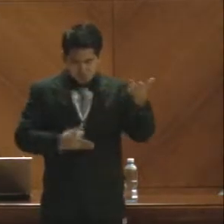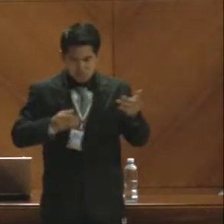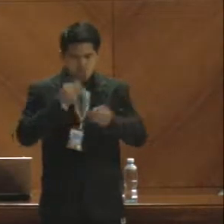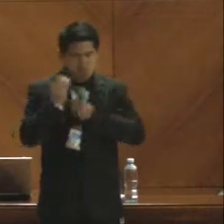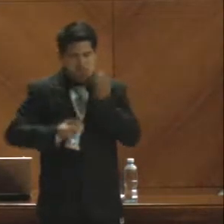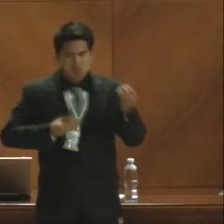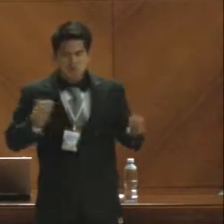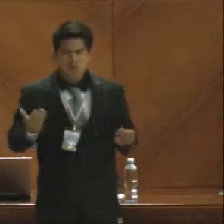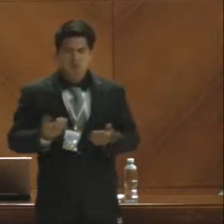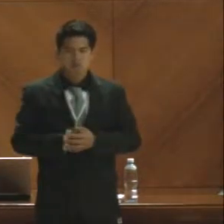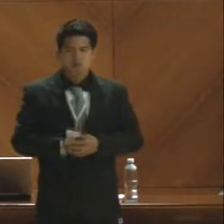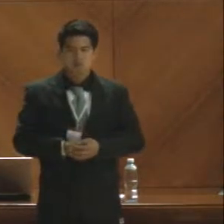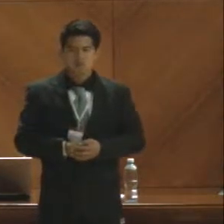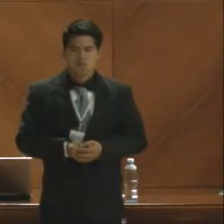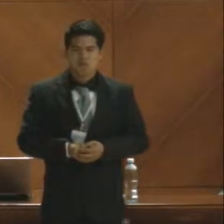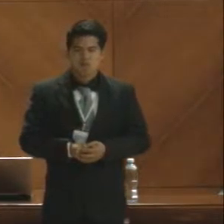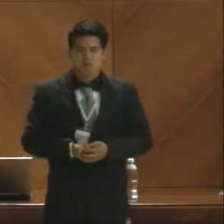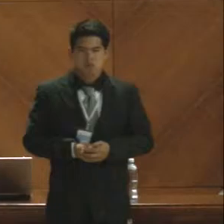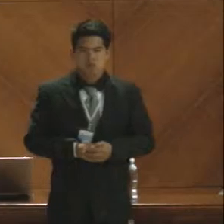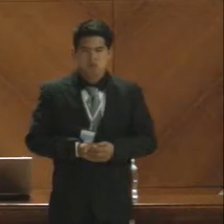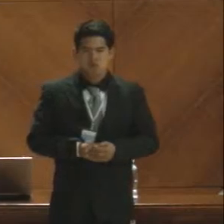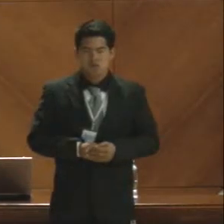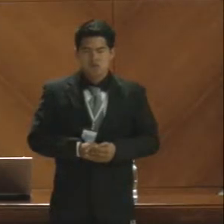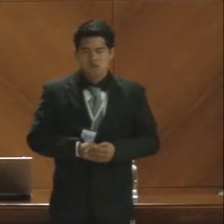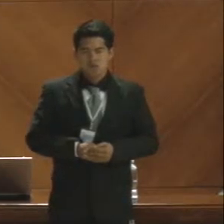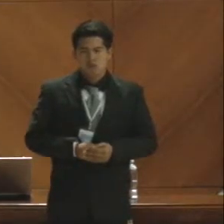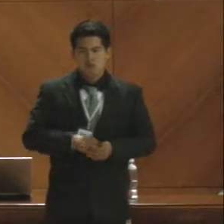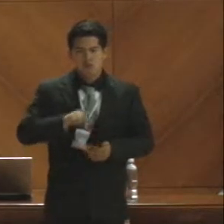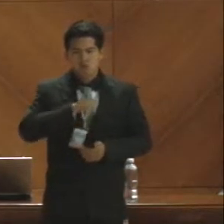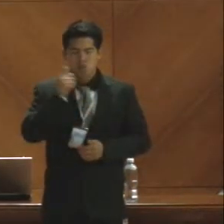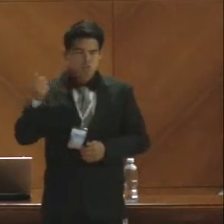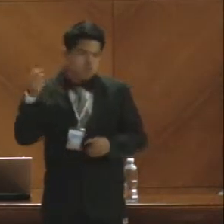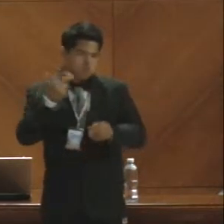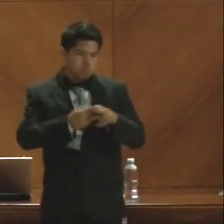Android. Por otro lado está el código fuente. El